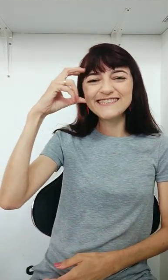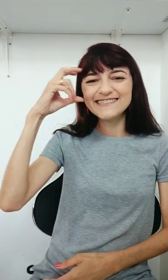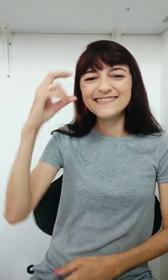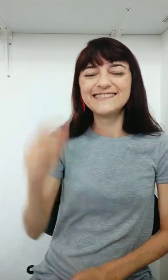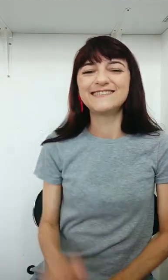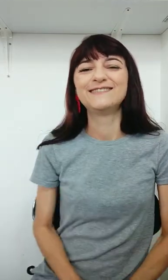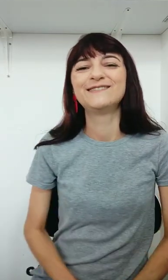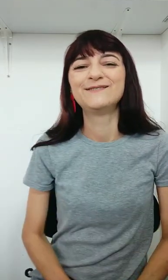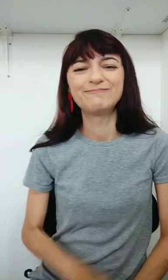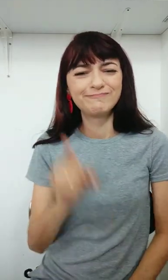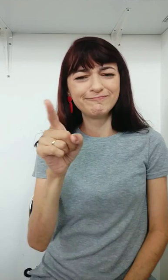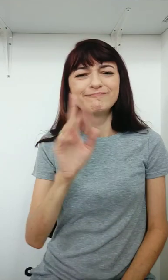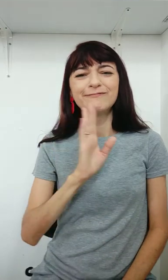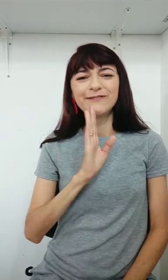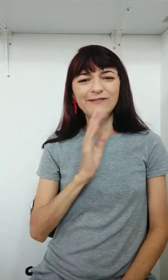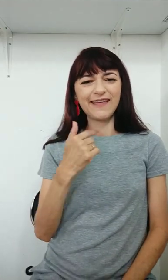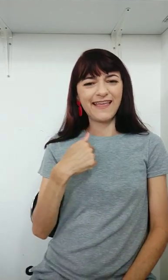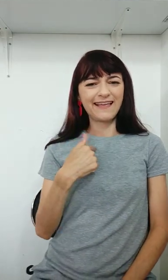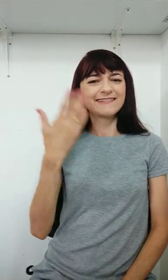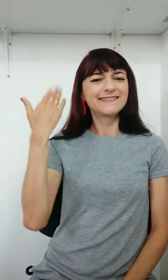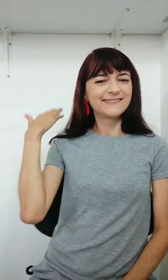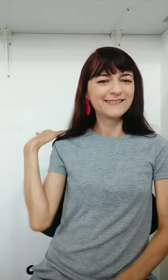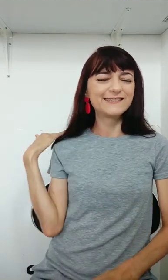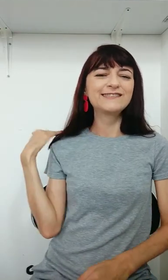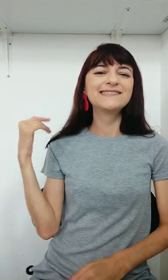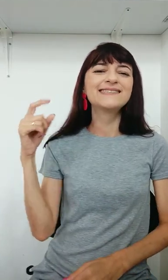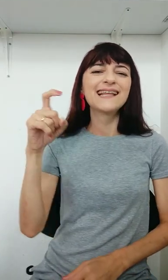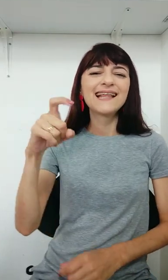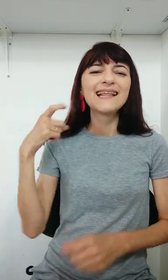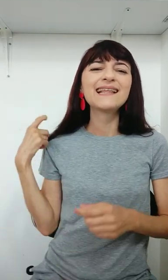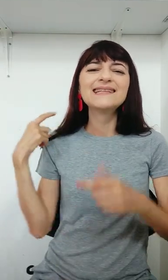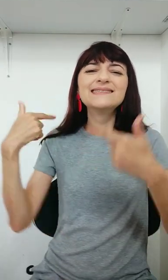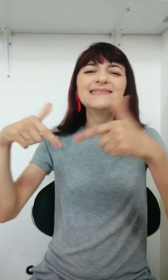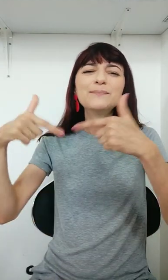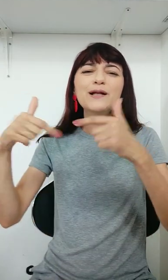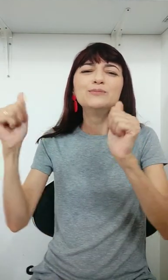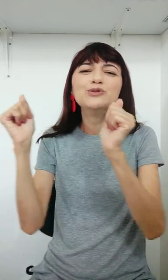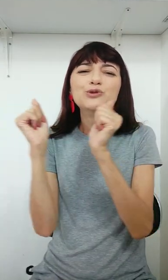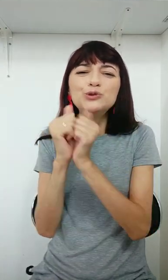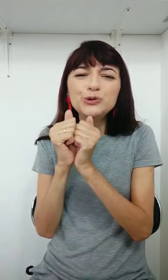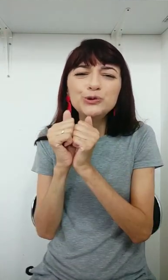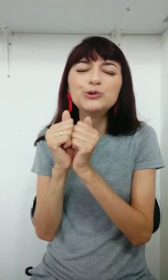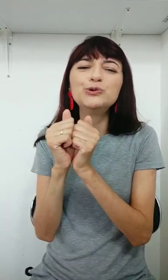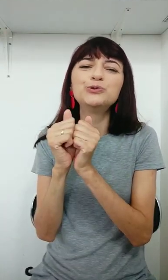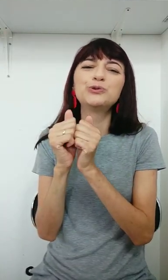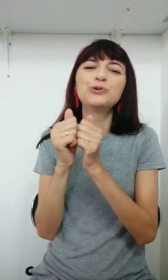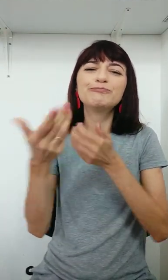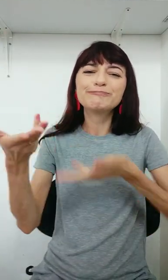Obrigada, Tiquinho, muito obrigada. Eu já conheço o Tiquinho já há mais tempo, né? Nós trabalhamos juntos,